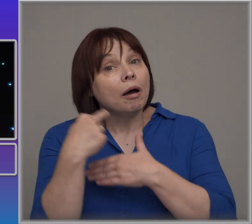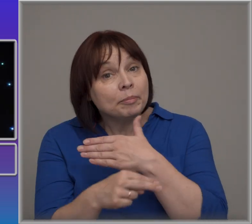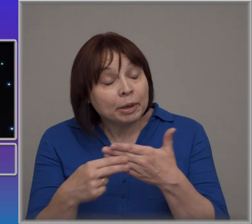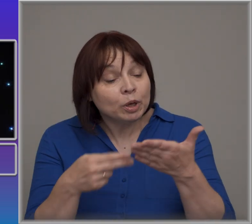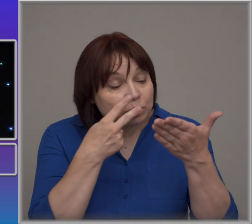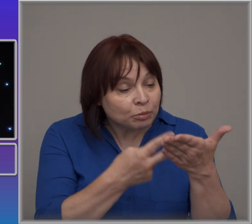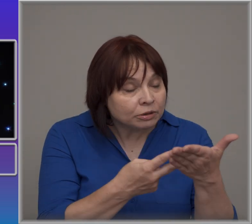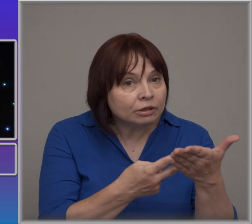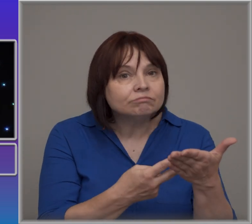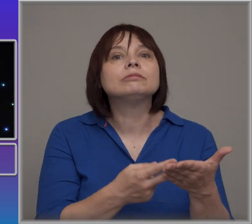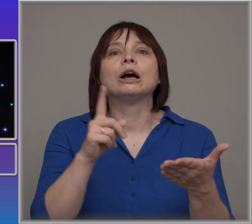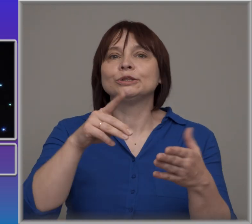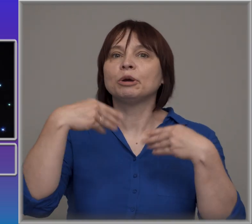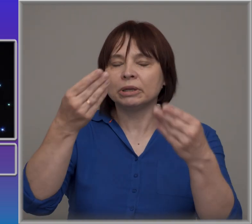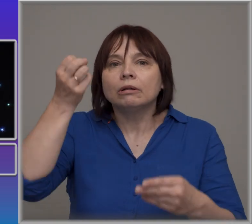и золотом.